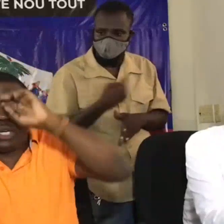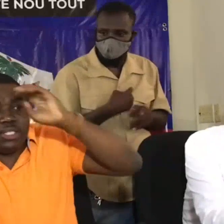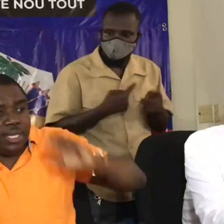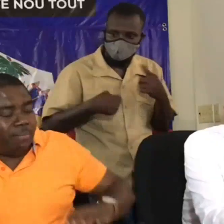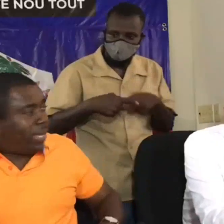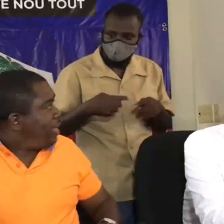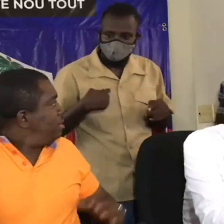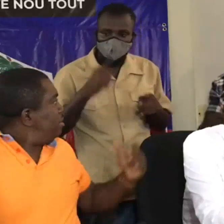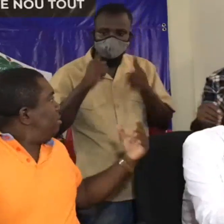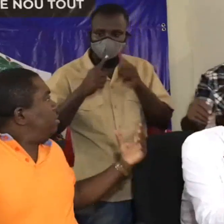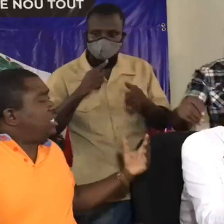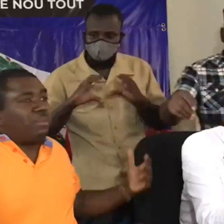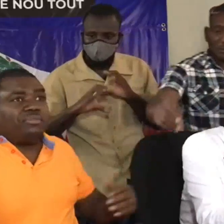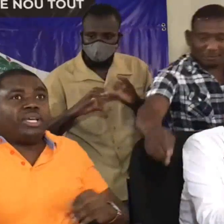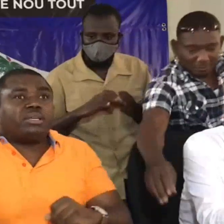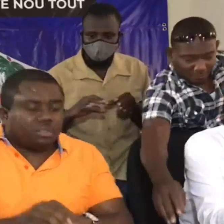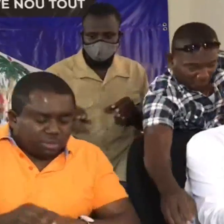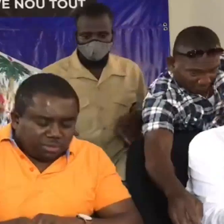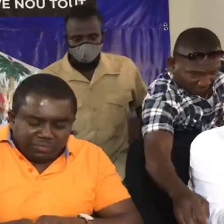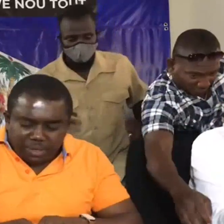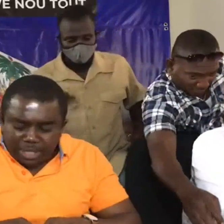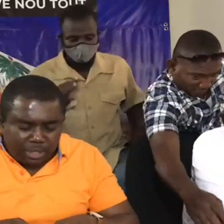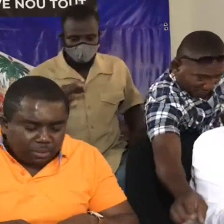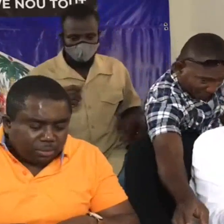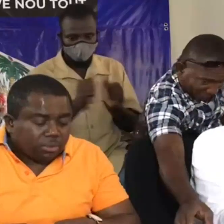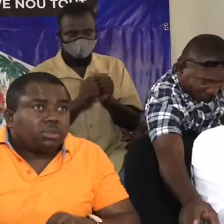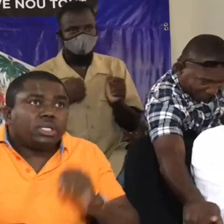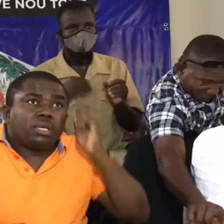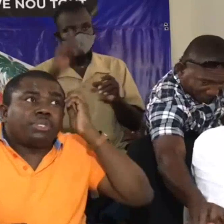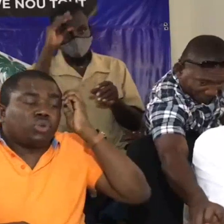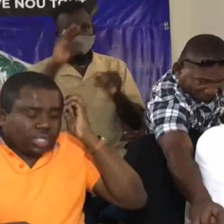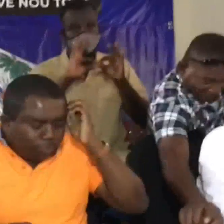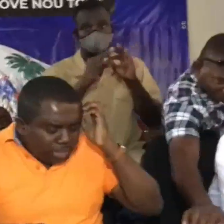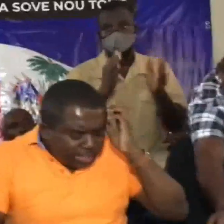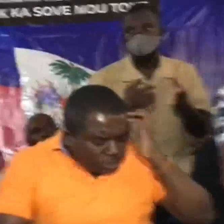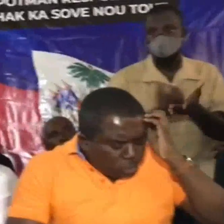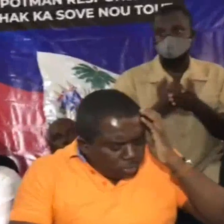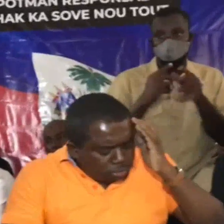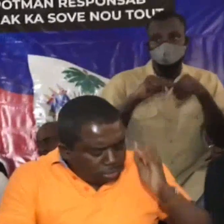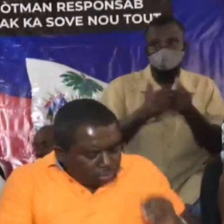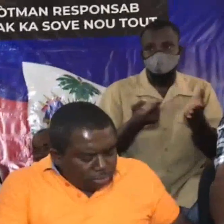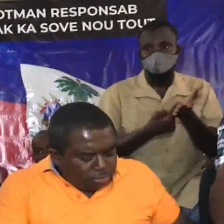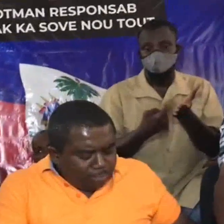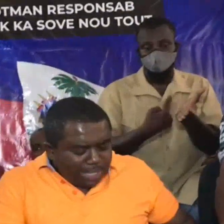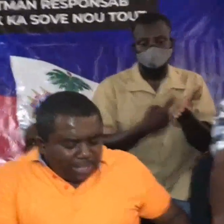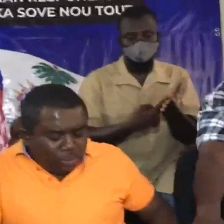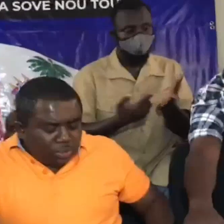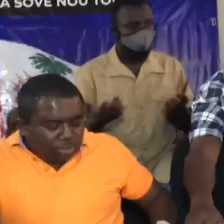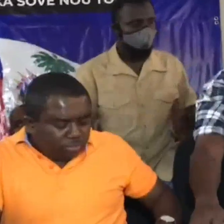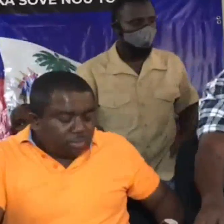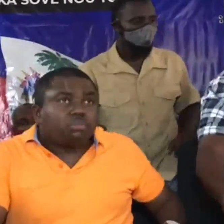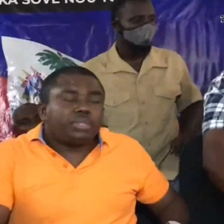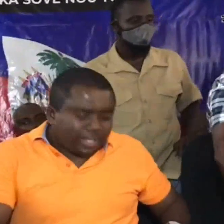secteur démocratique la baille, ensemble avec la famille et prisonniers politiques. On a parlé